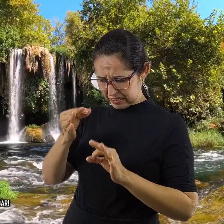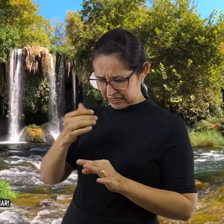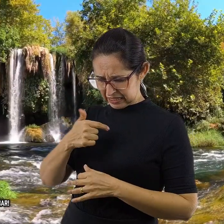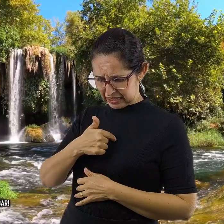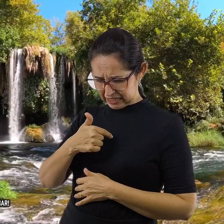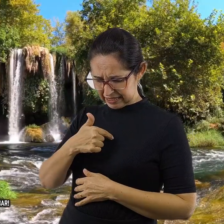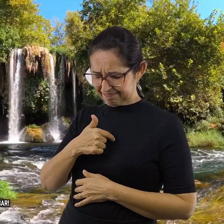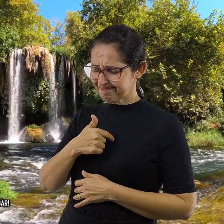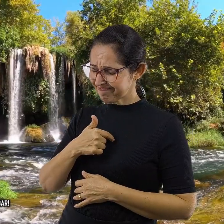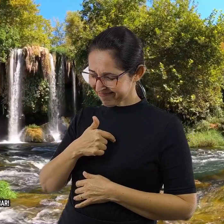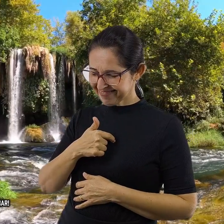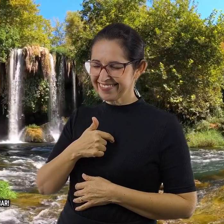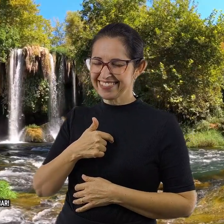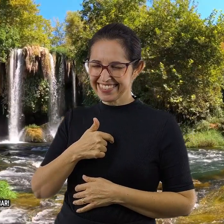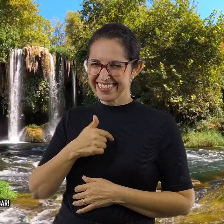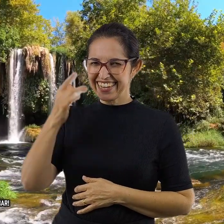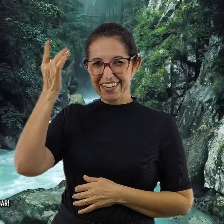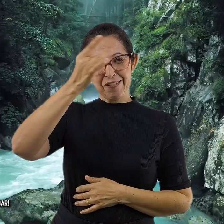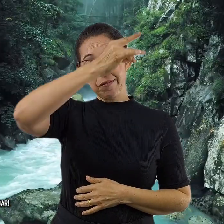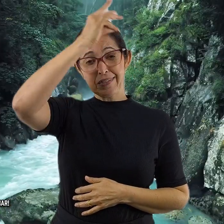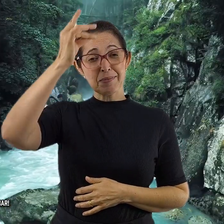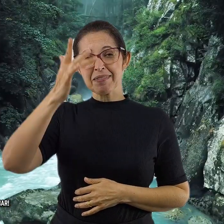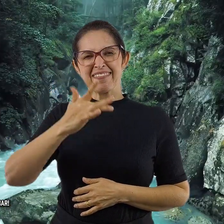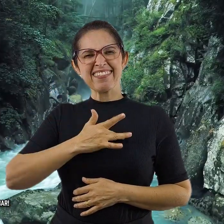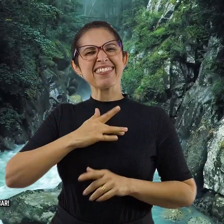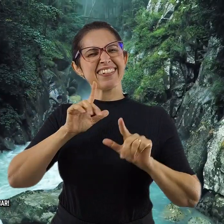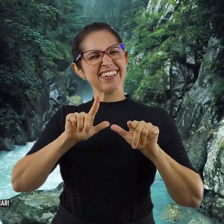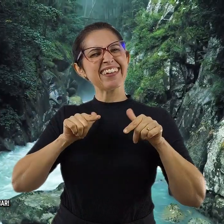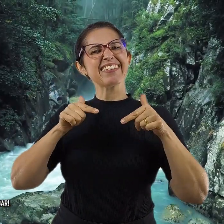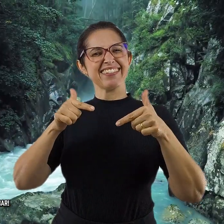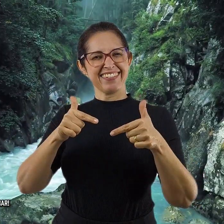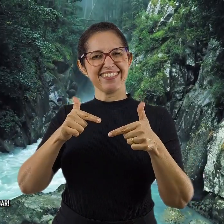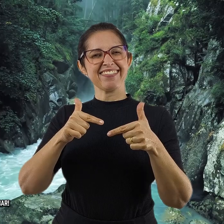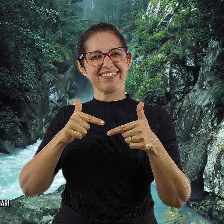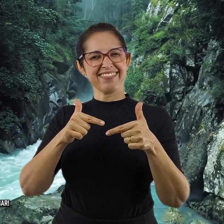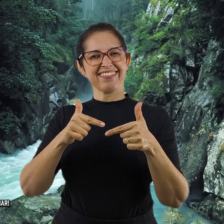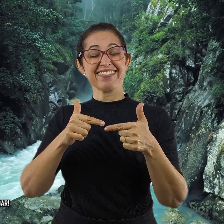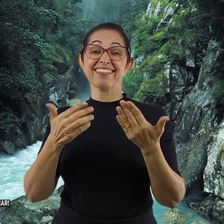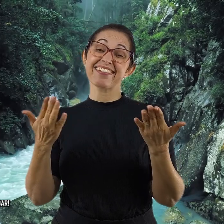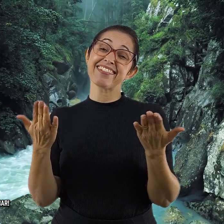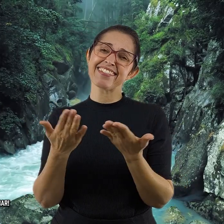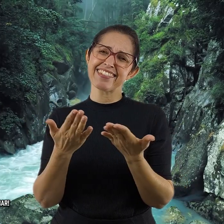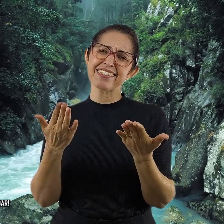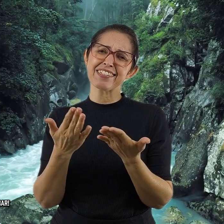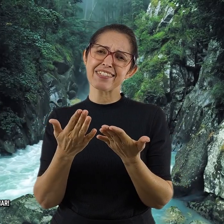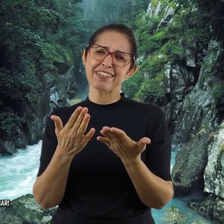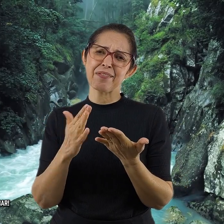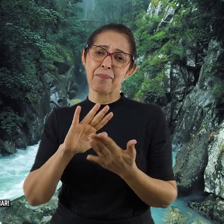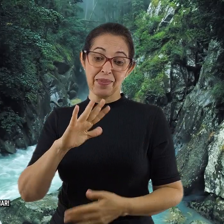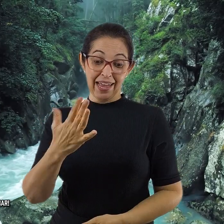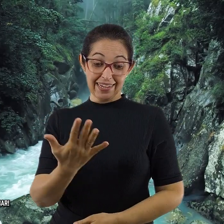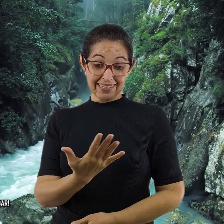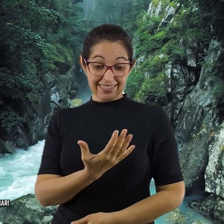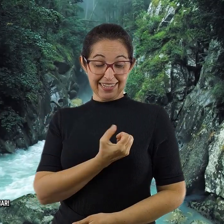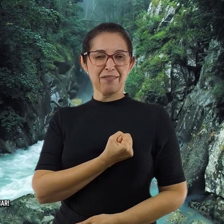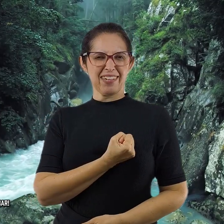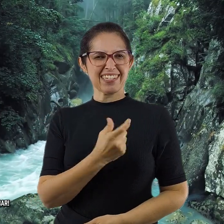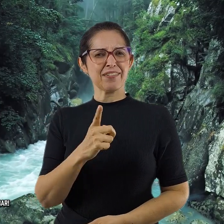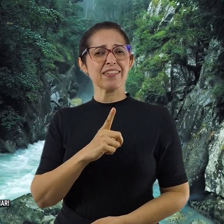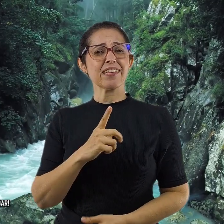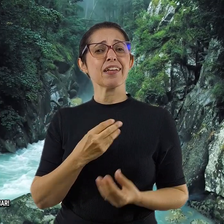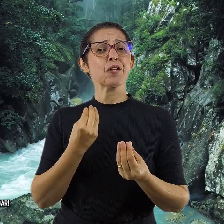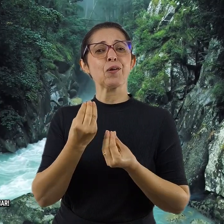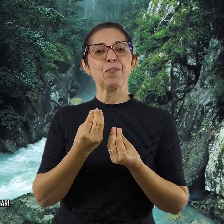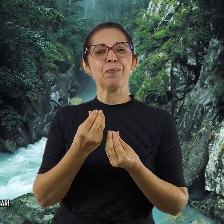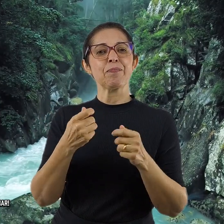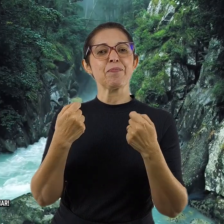convence, é o Espírito Santo que convence. E a salvação ainda hoje, ela é resultado dessa experiência